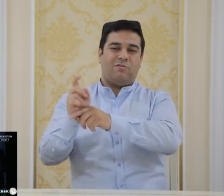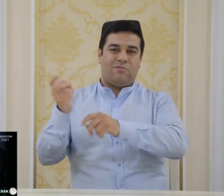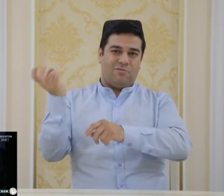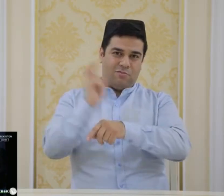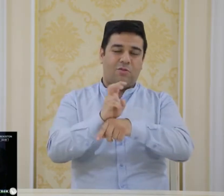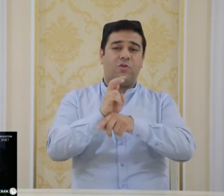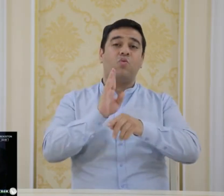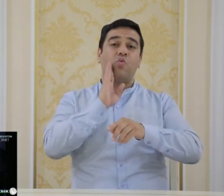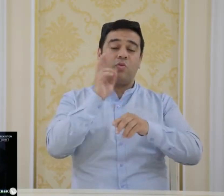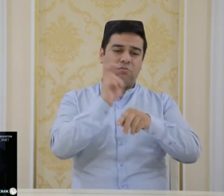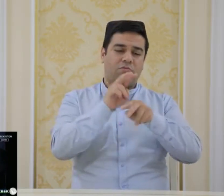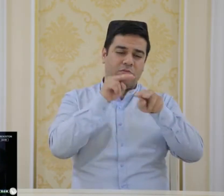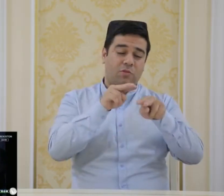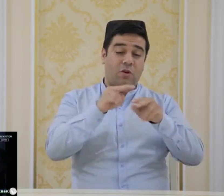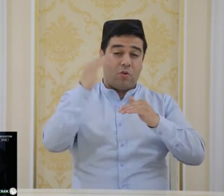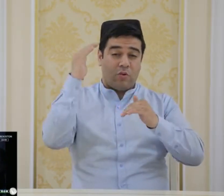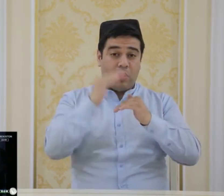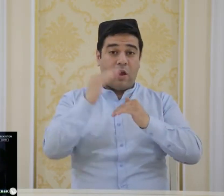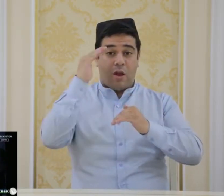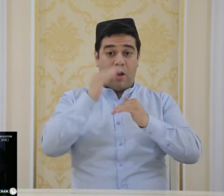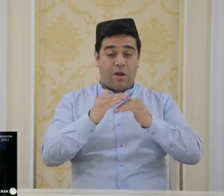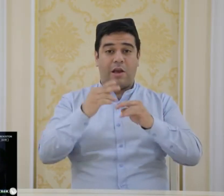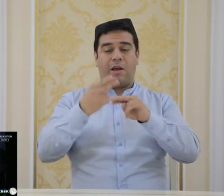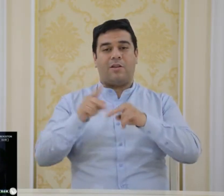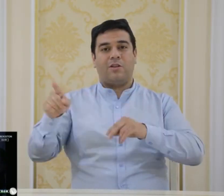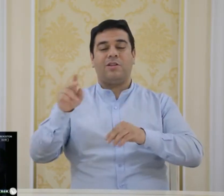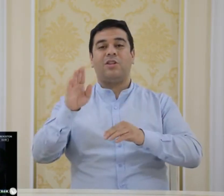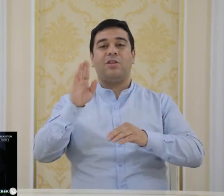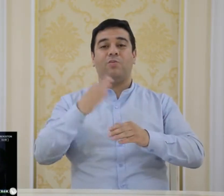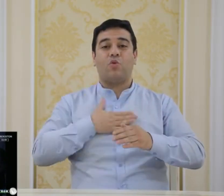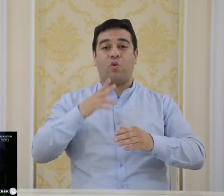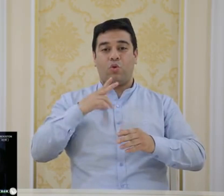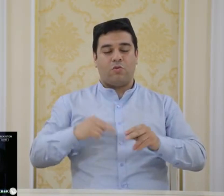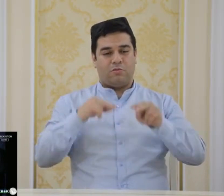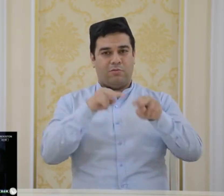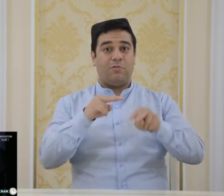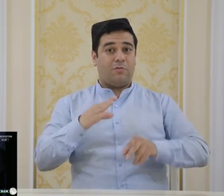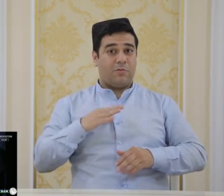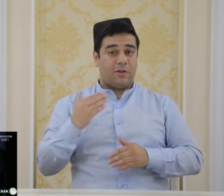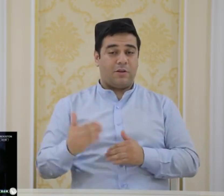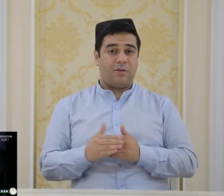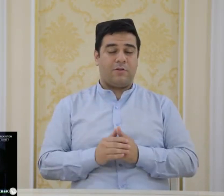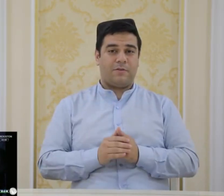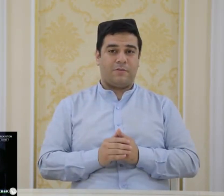Kechasiga qizim qaraydigan bo'ldi ishdan keyin. Shu bilan bu